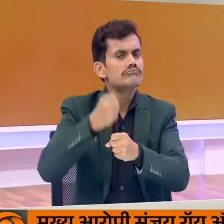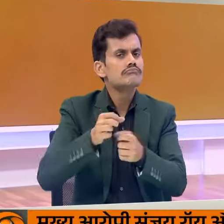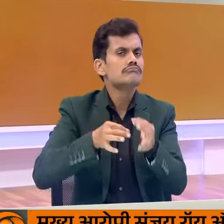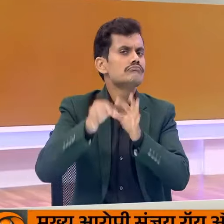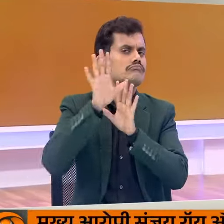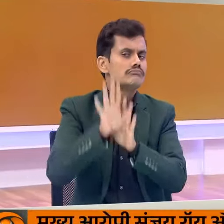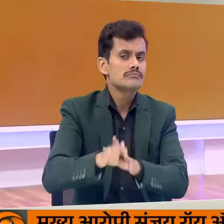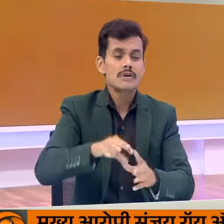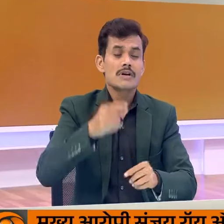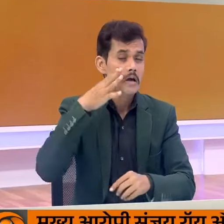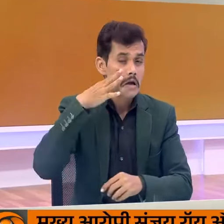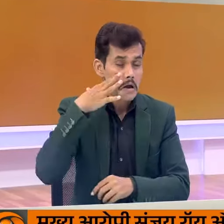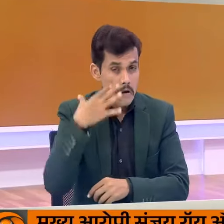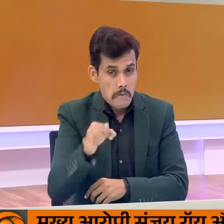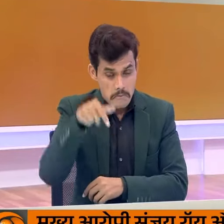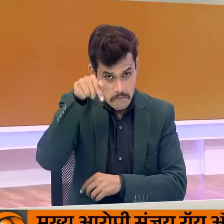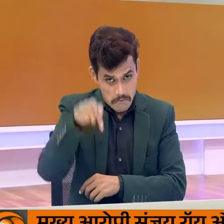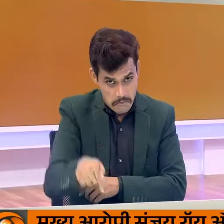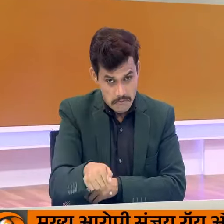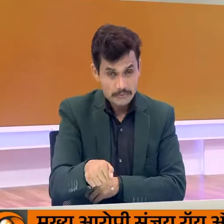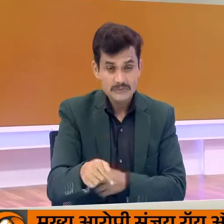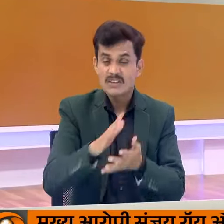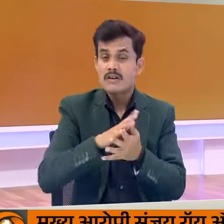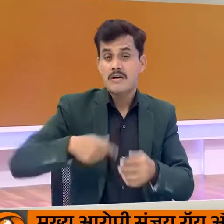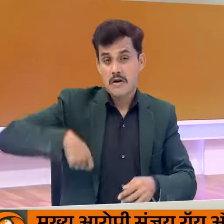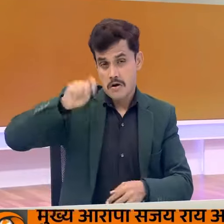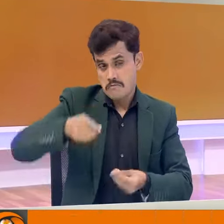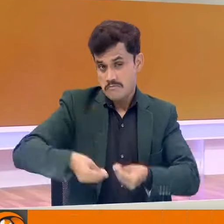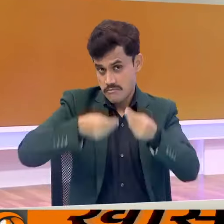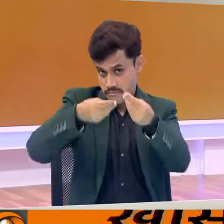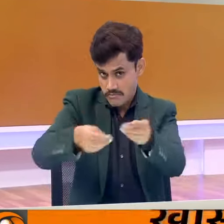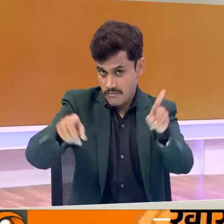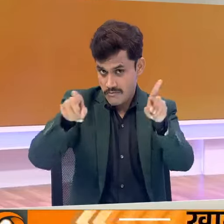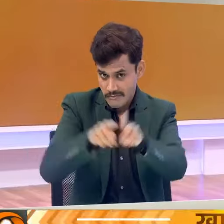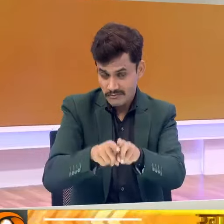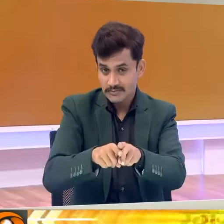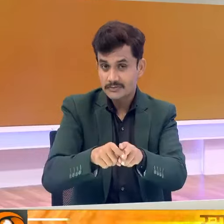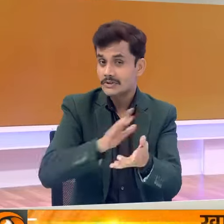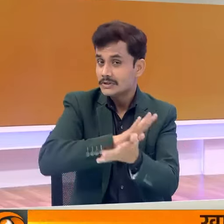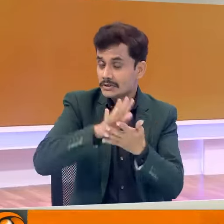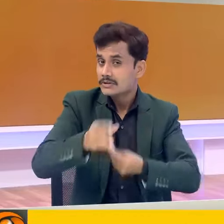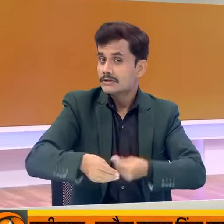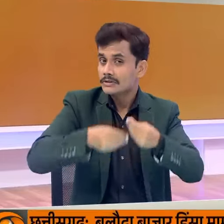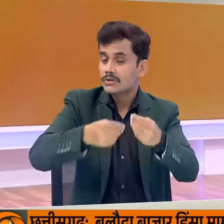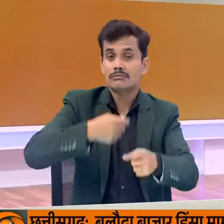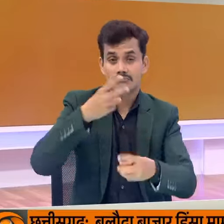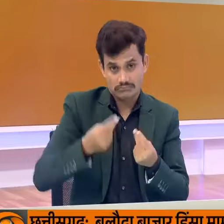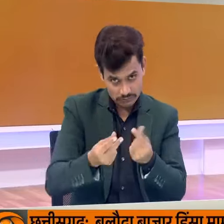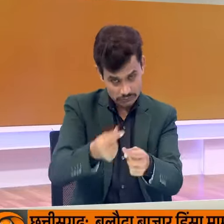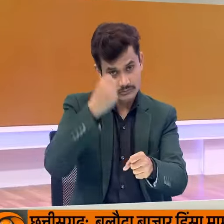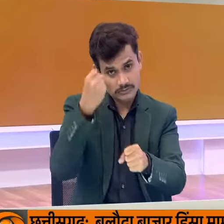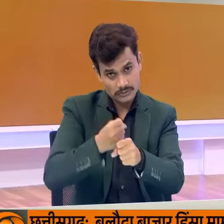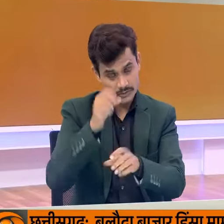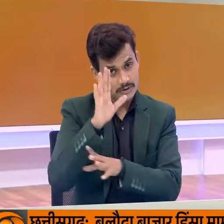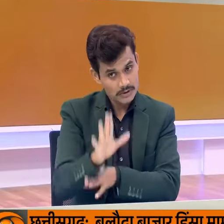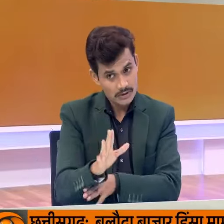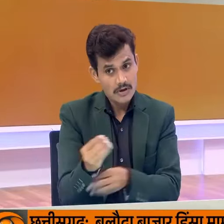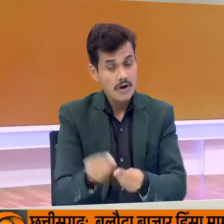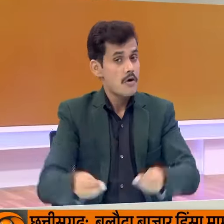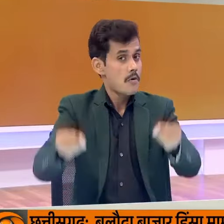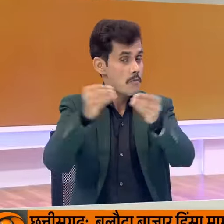रखेंगे, सबसे पहले इस मामले में जस्टिस उन्हें दिया जाए और जो न्याय है न्याय प्रक्रिया को तेज किया जाए और इस तरह के मामले